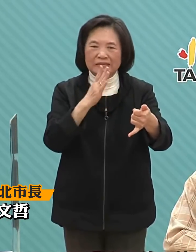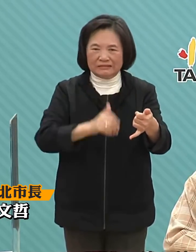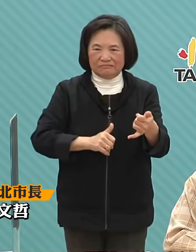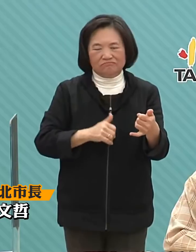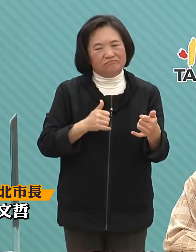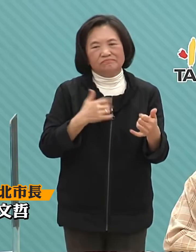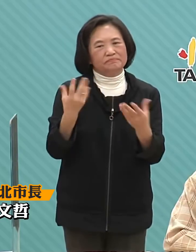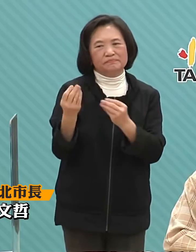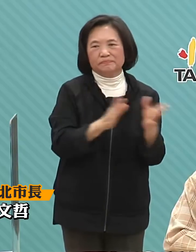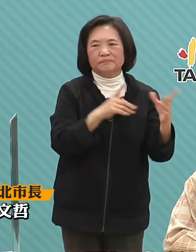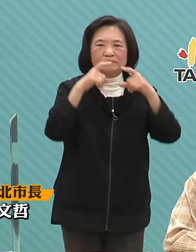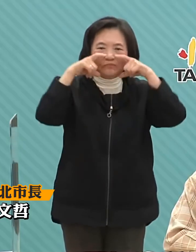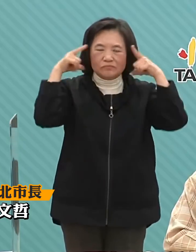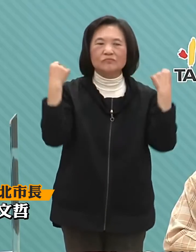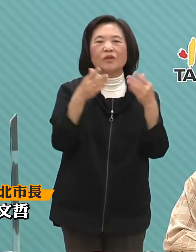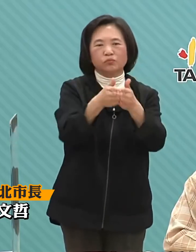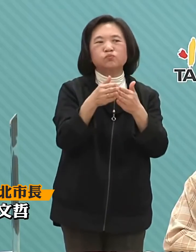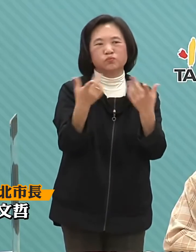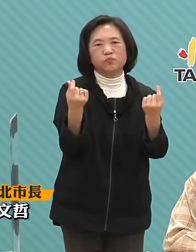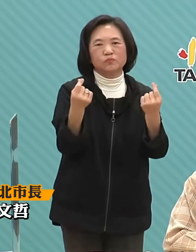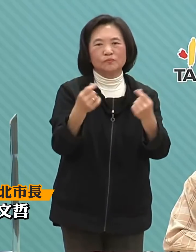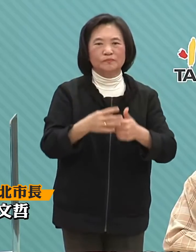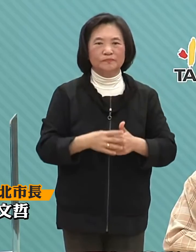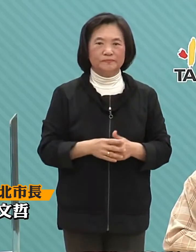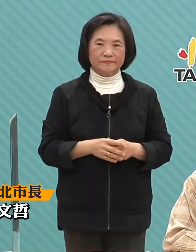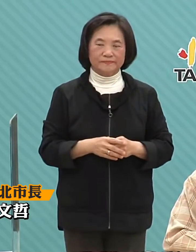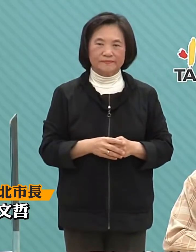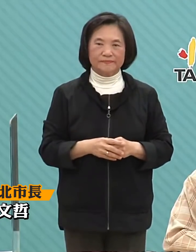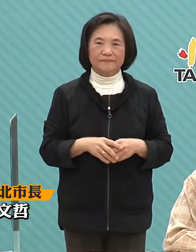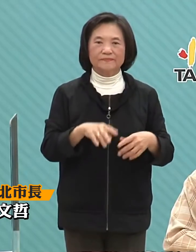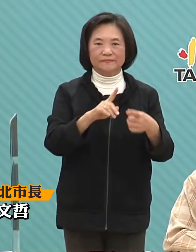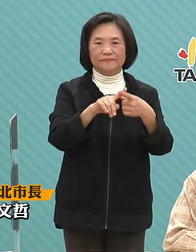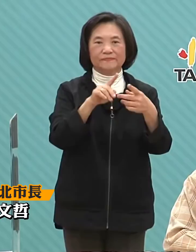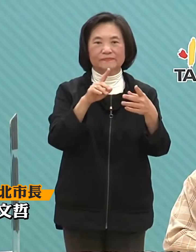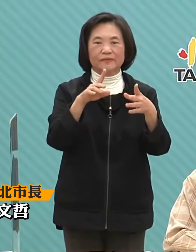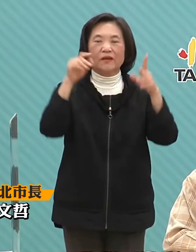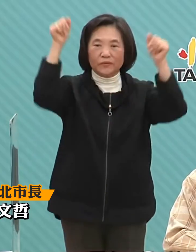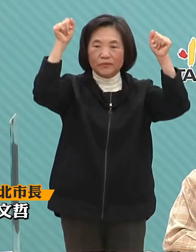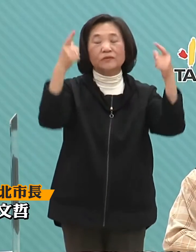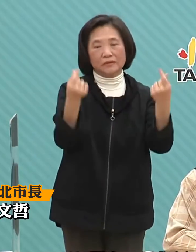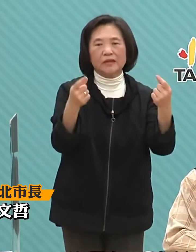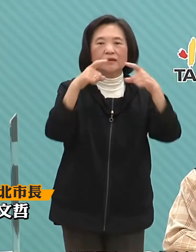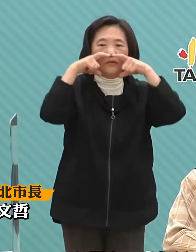规定了哦。所以原则上运动要戴口罩的。